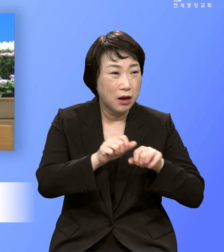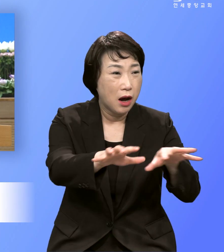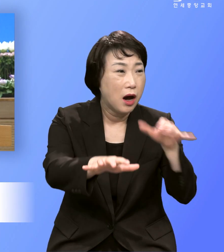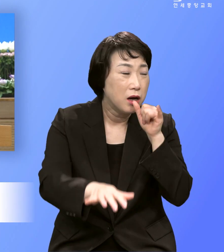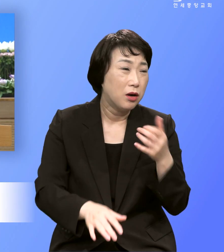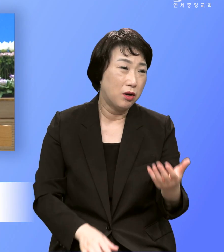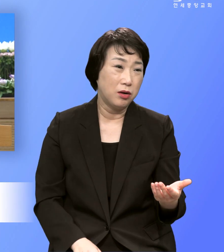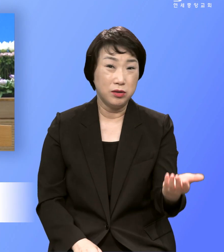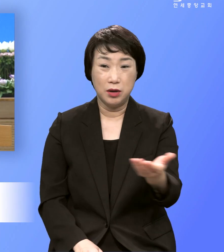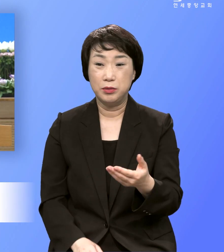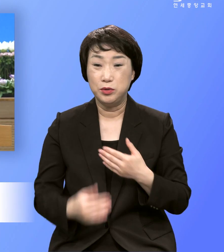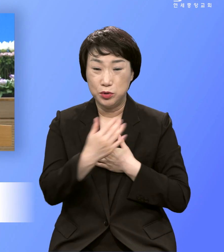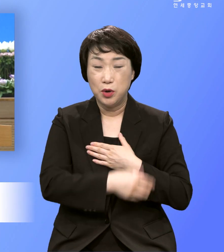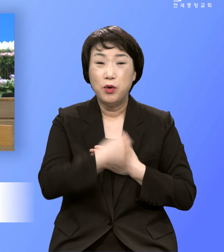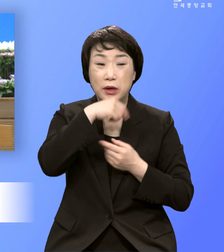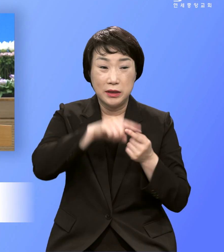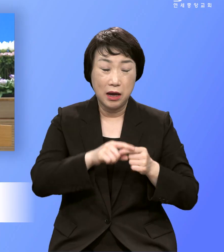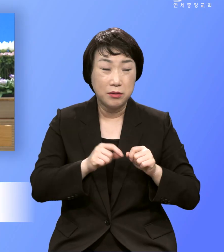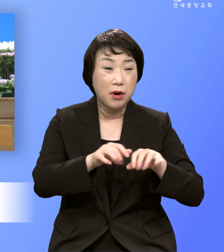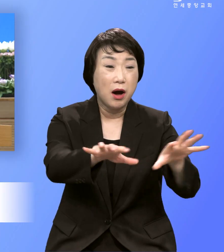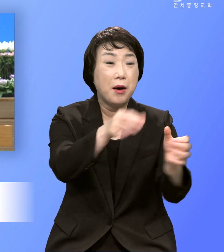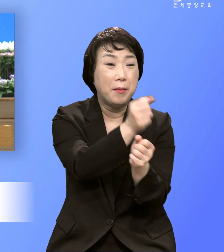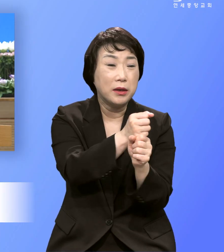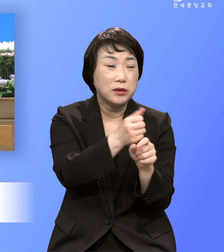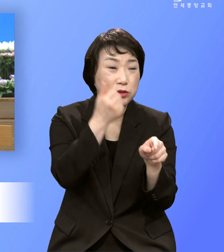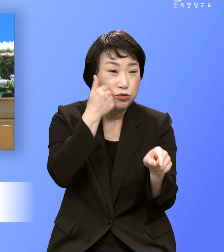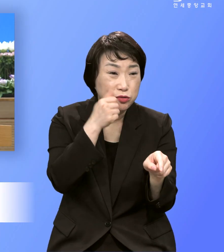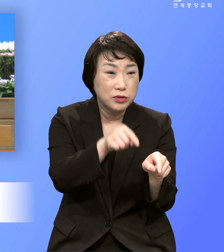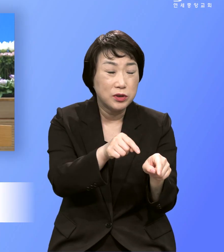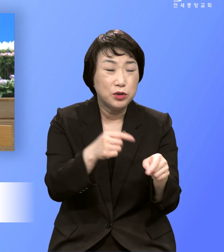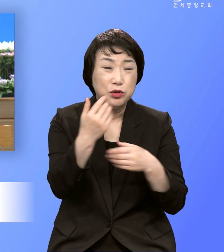그럼 육신을 가자는 대로 가게 만드는